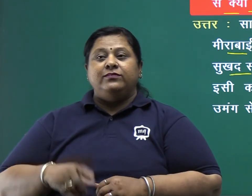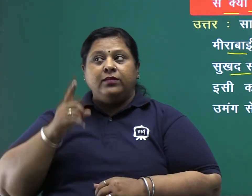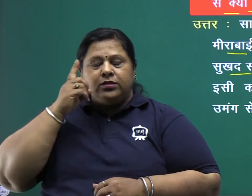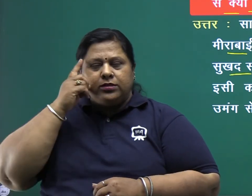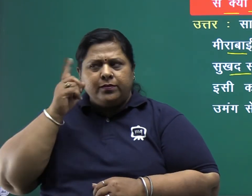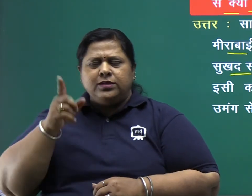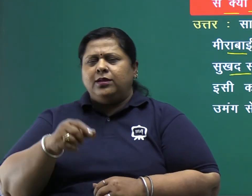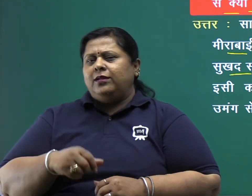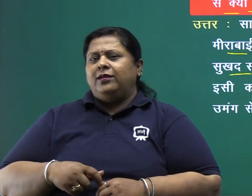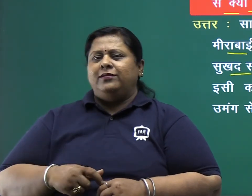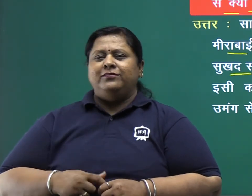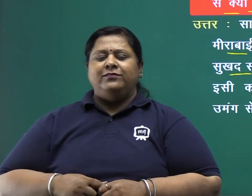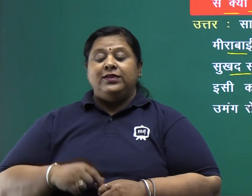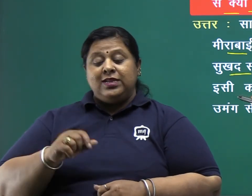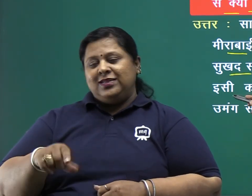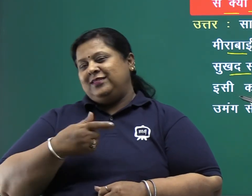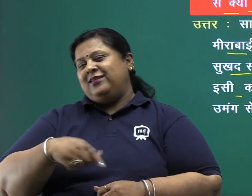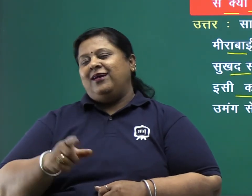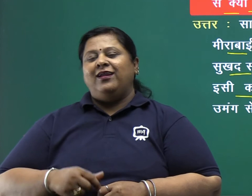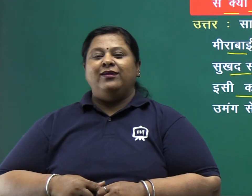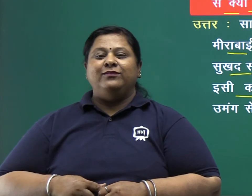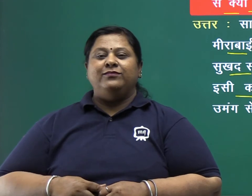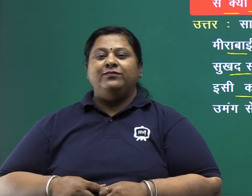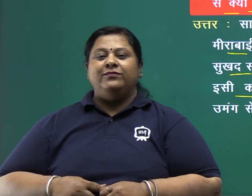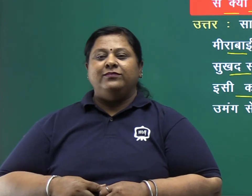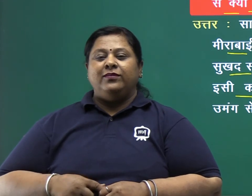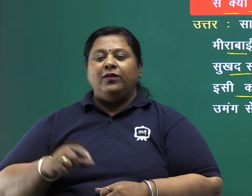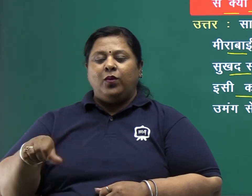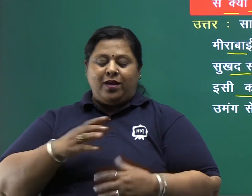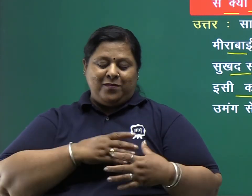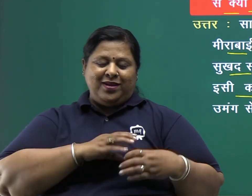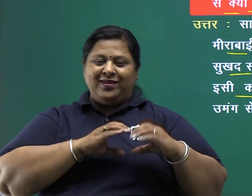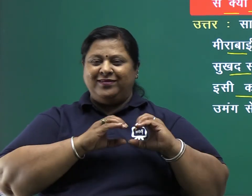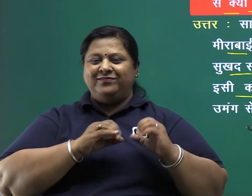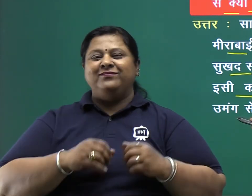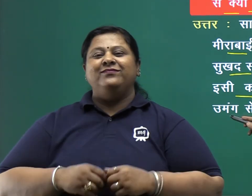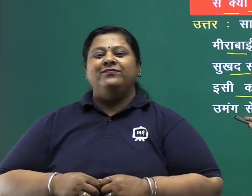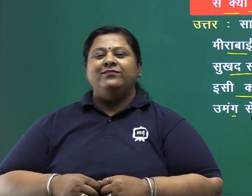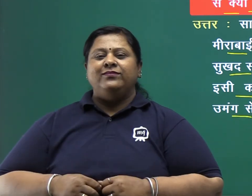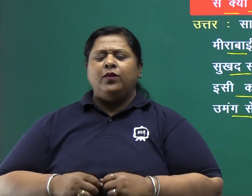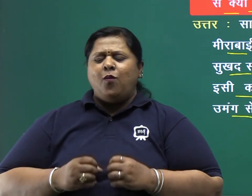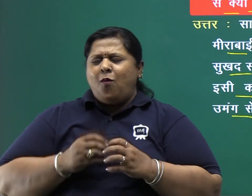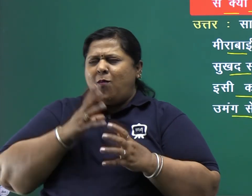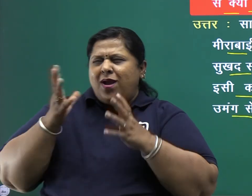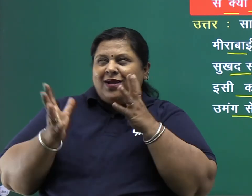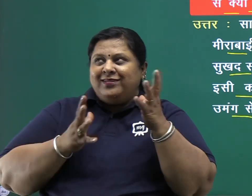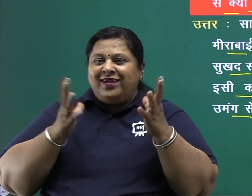समझ रही हैं। इसी कारण उनका मन उमंग